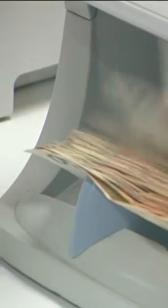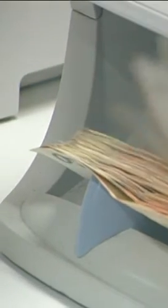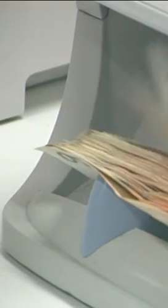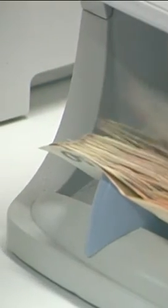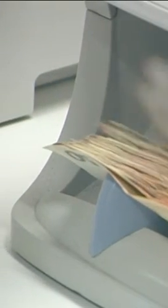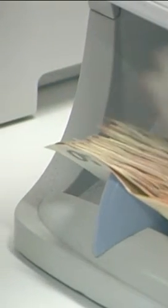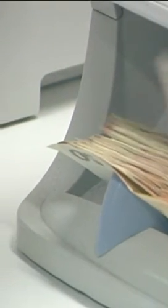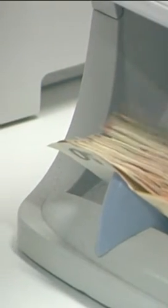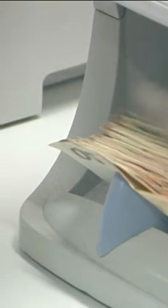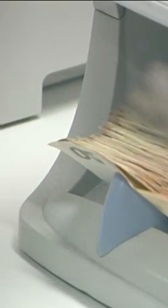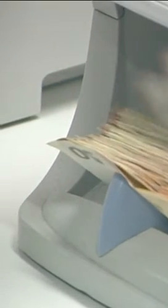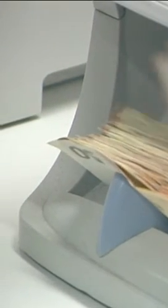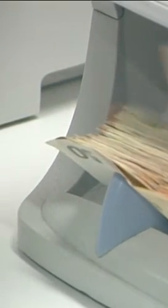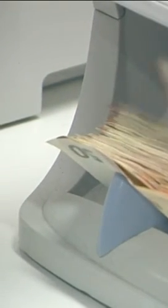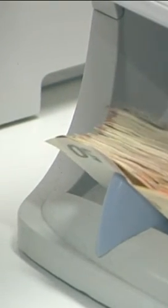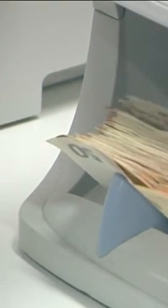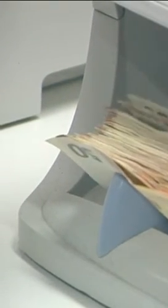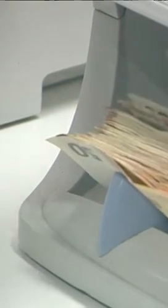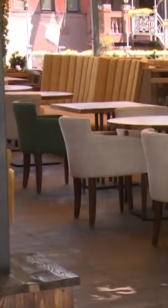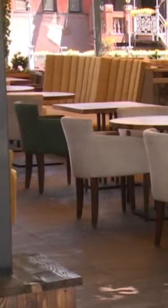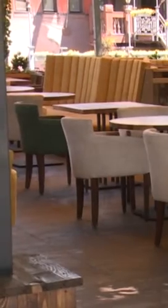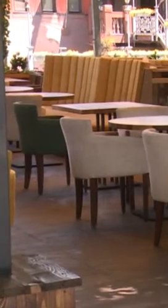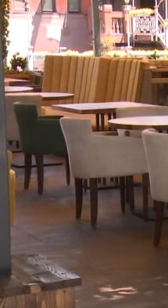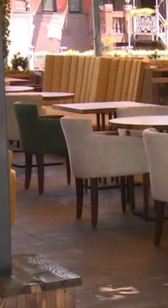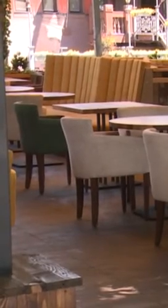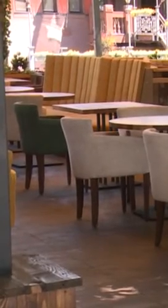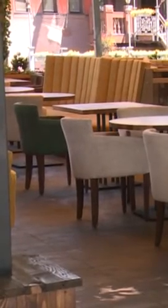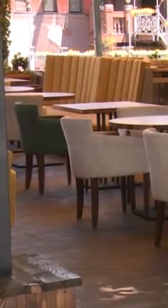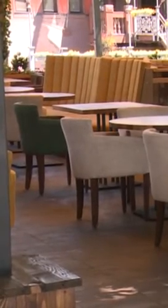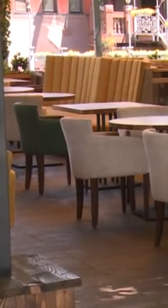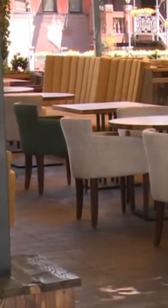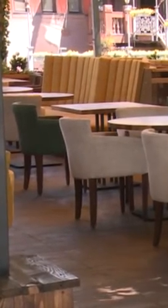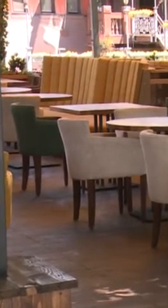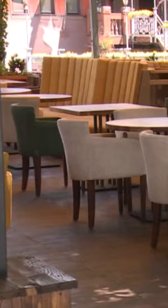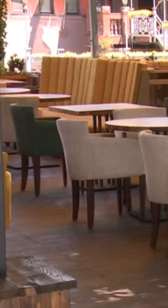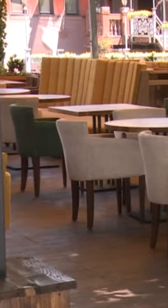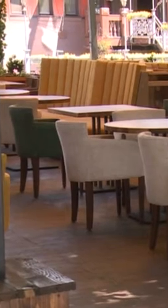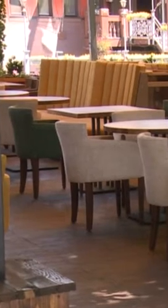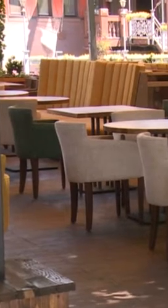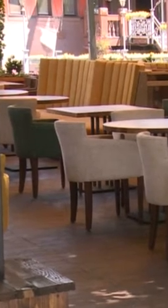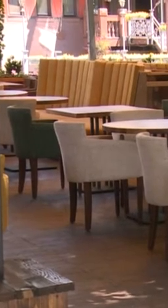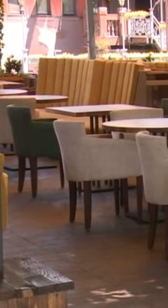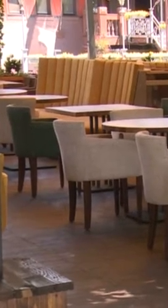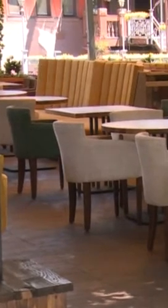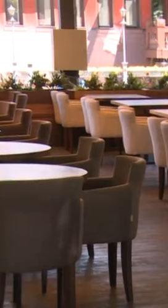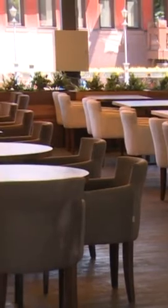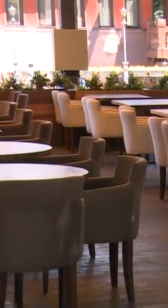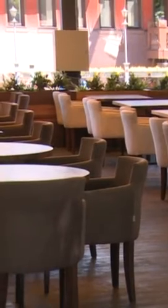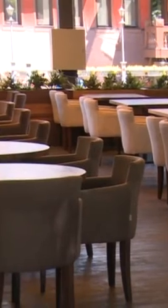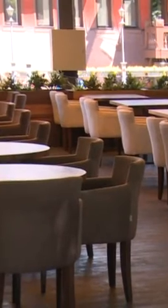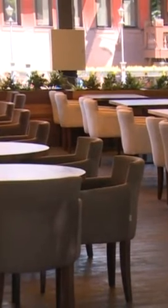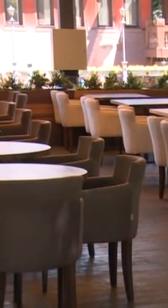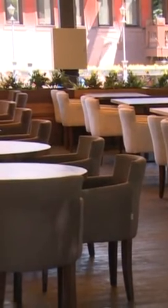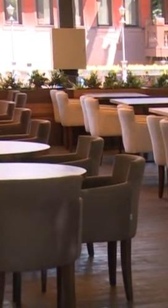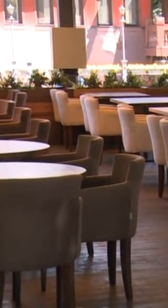од 6%. Пораст имало само кај придонесите. Во угостителството прометот во март бил намален за половина. Од УЈП велат дека